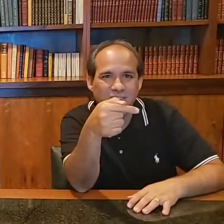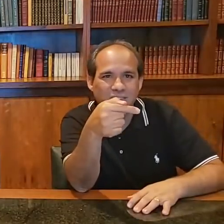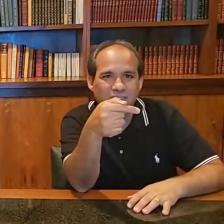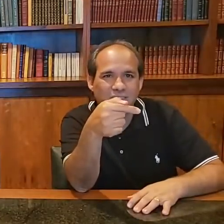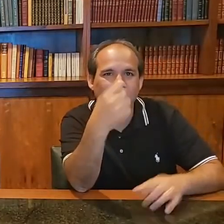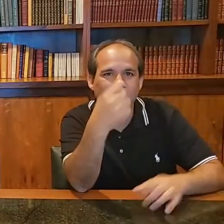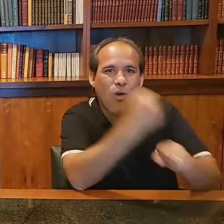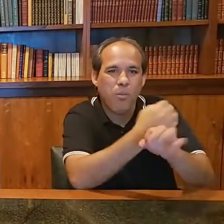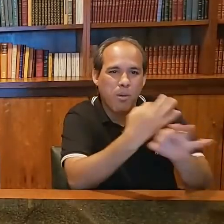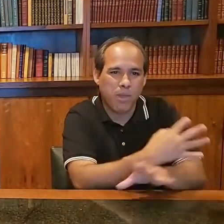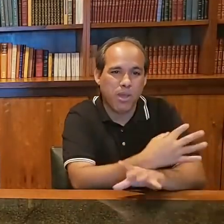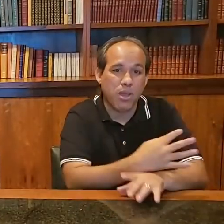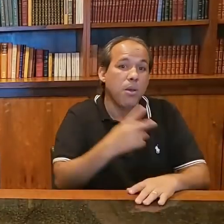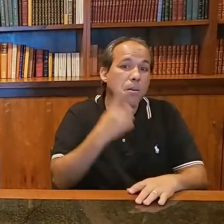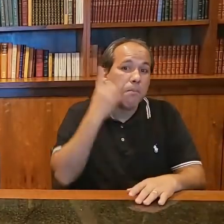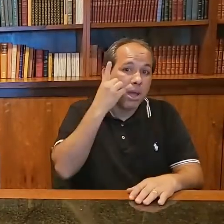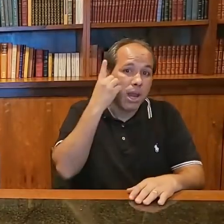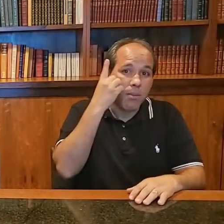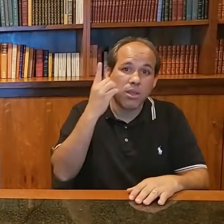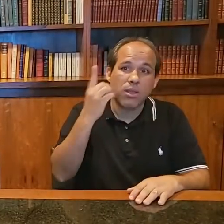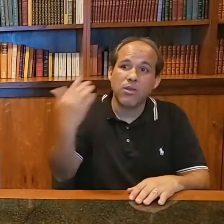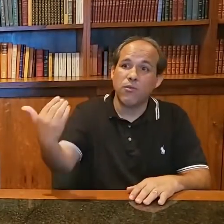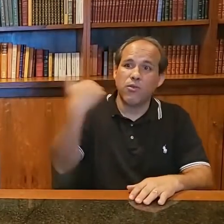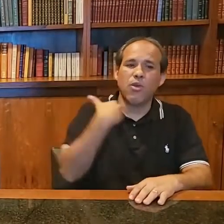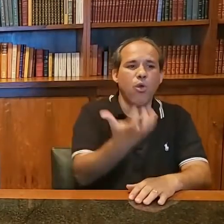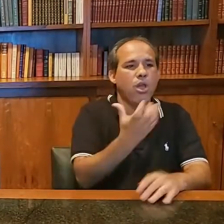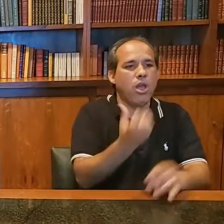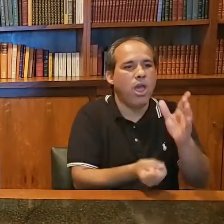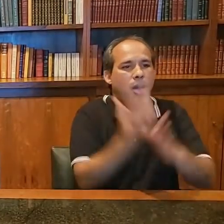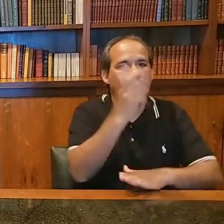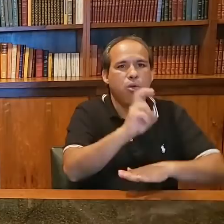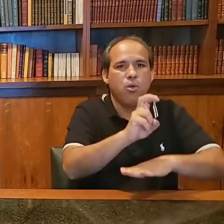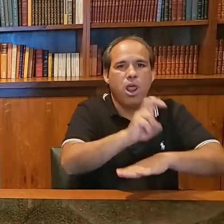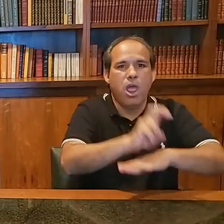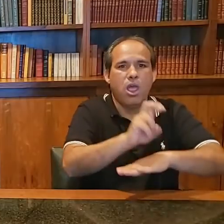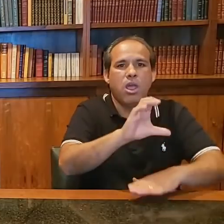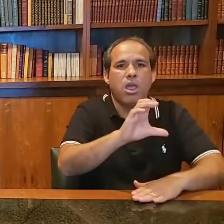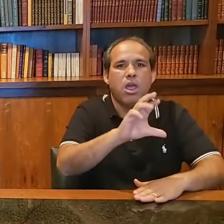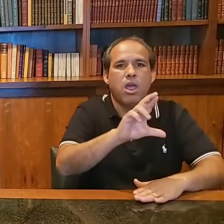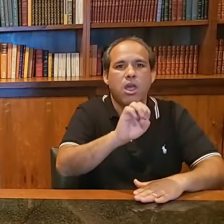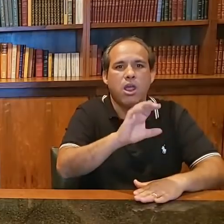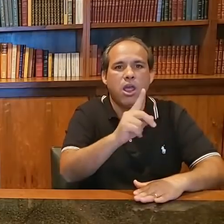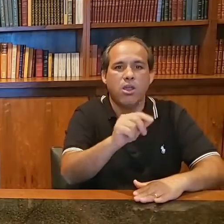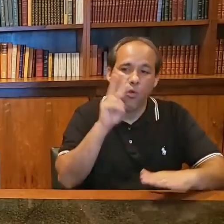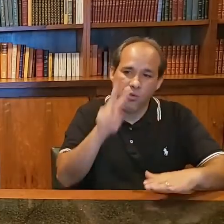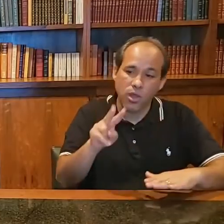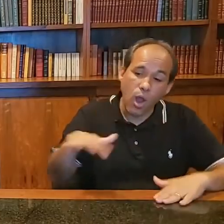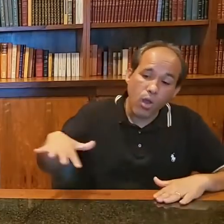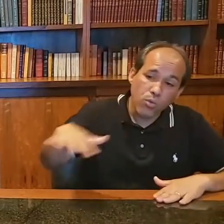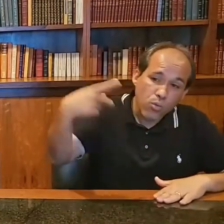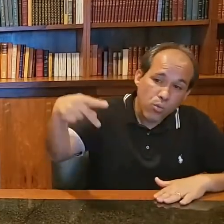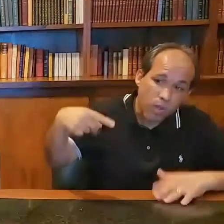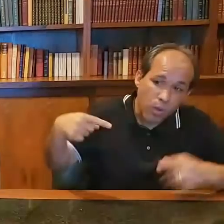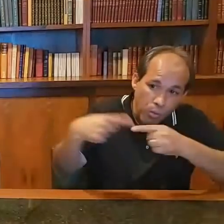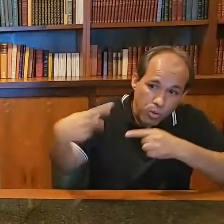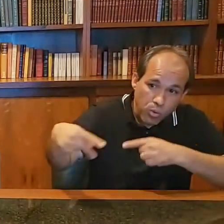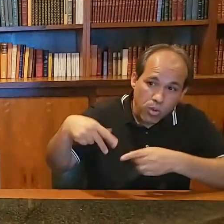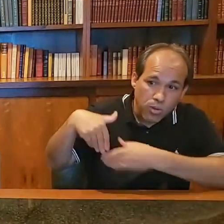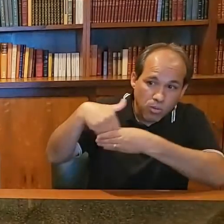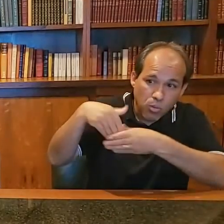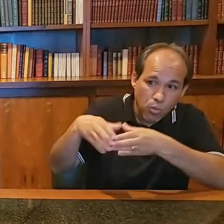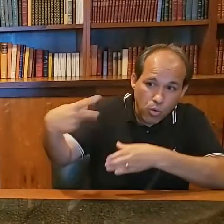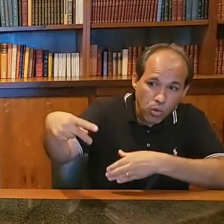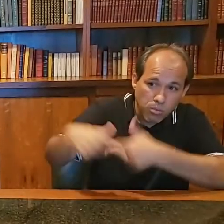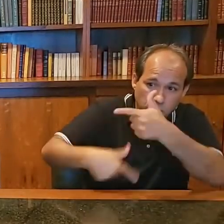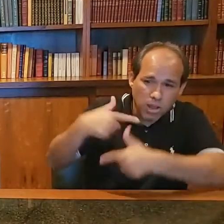O parlamentar chegava, queria uma creche. Eu falei, olhava na região, a sua base é essa? É. Que isso faz parte